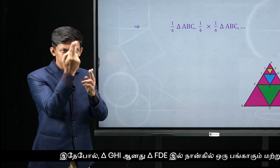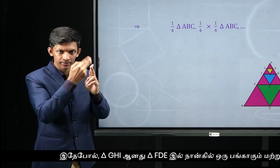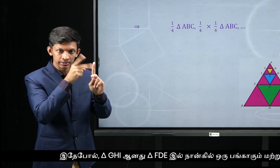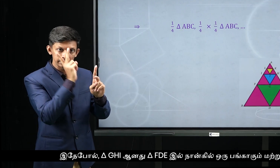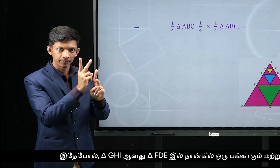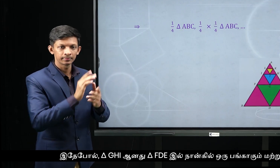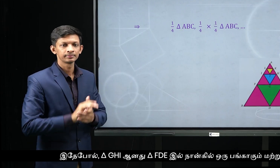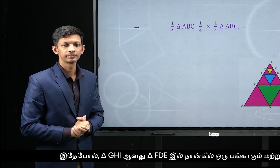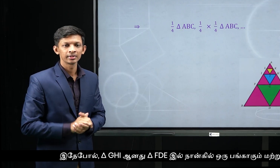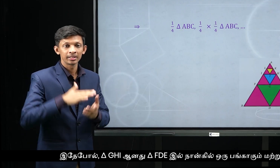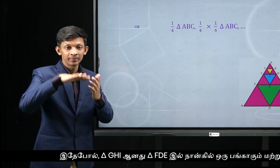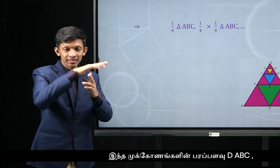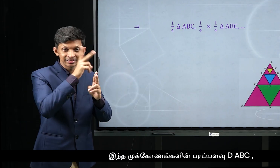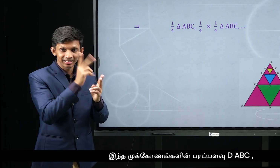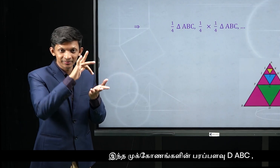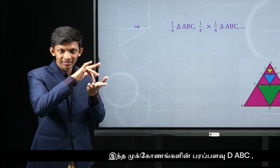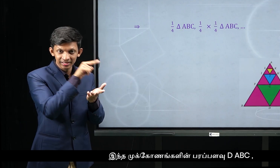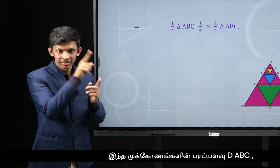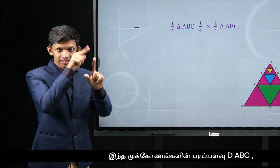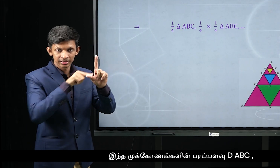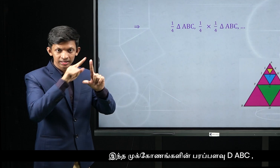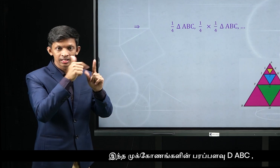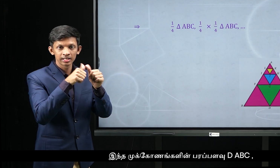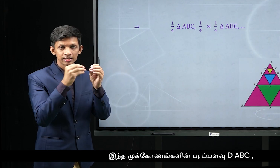பங்காகும் மற்றும் பல. இந்த முக்கோணத்தின் பரப்பளவு